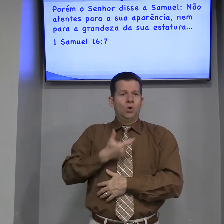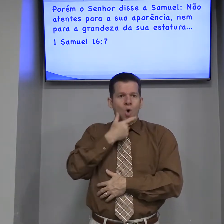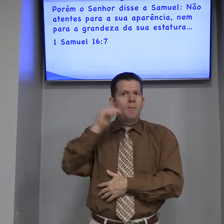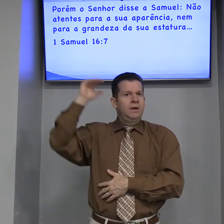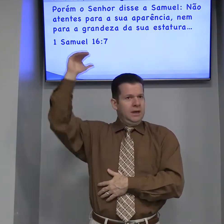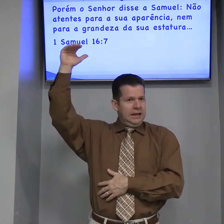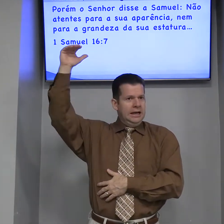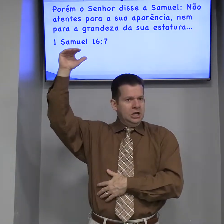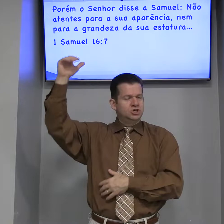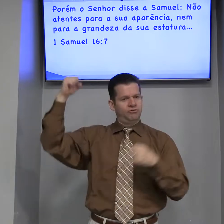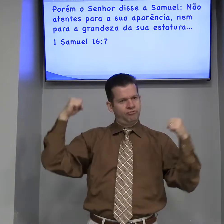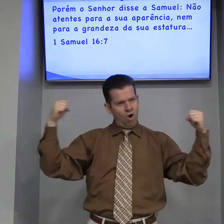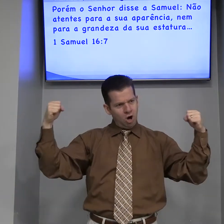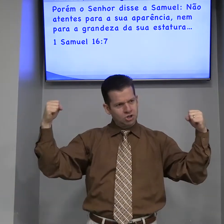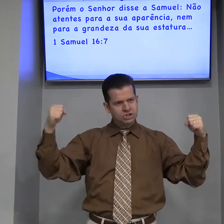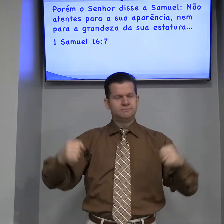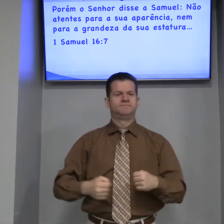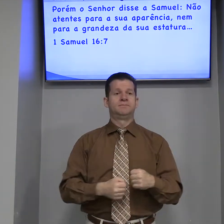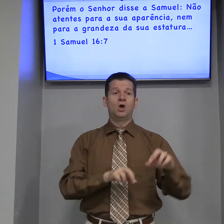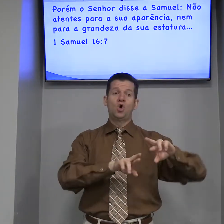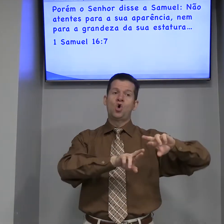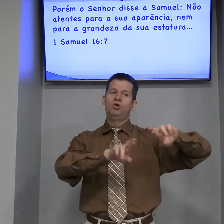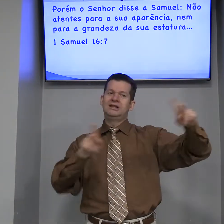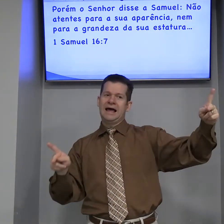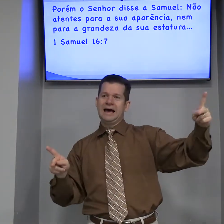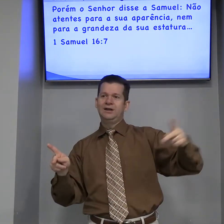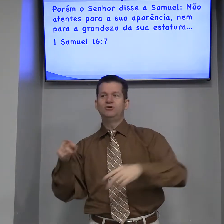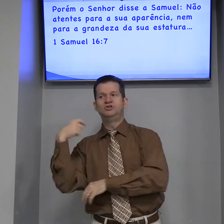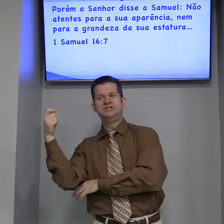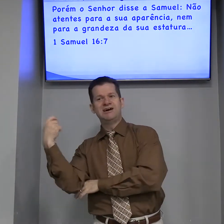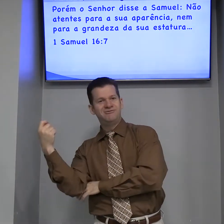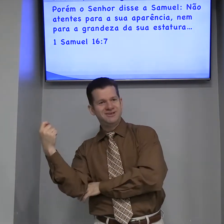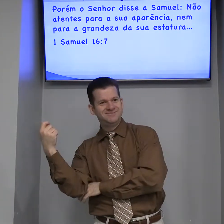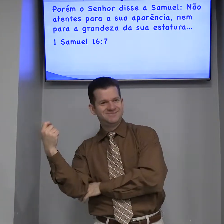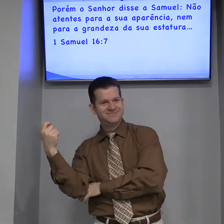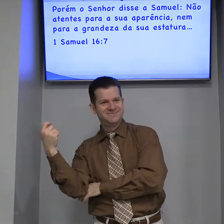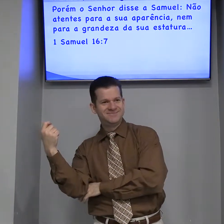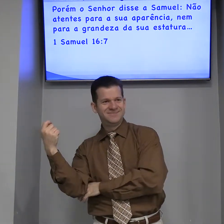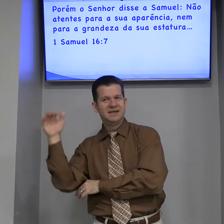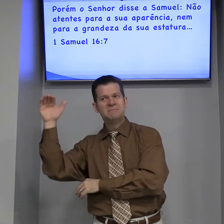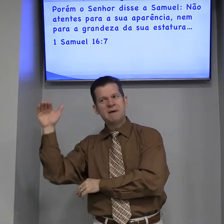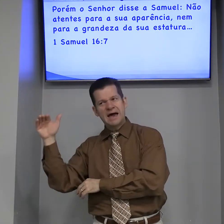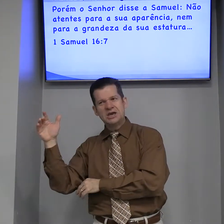um homem grande, forte. Contrário de Davi. Baixo,